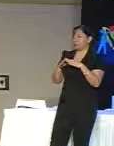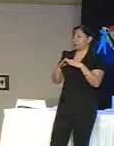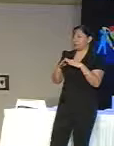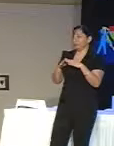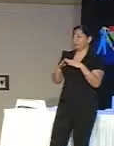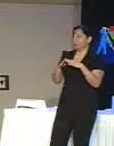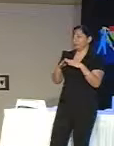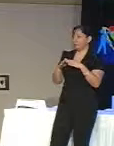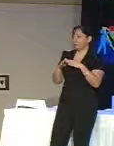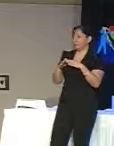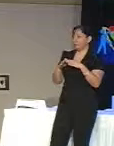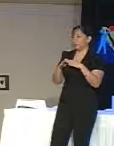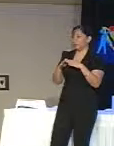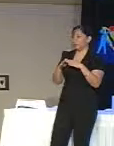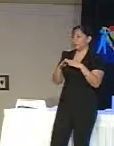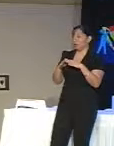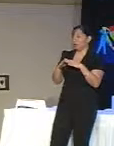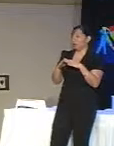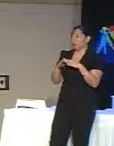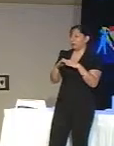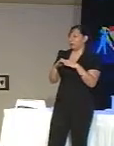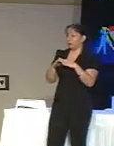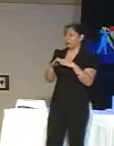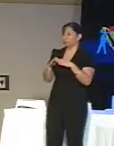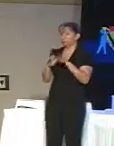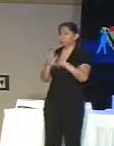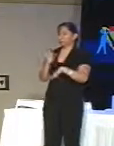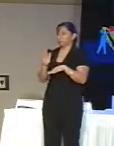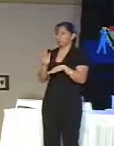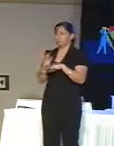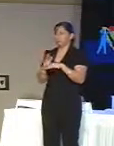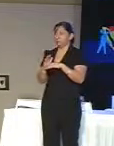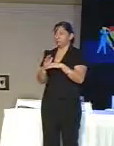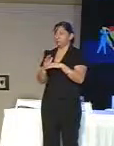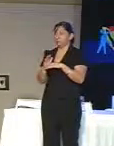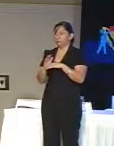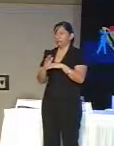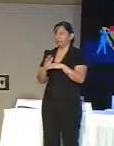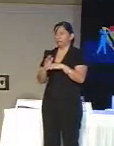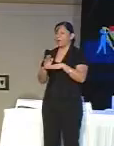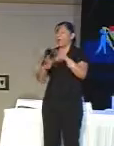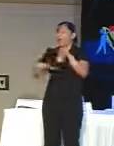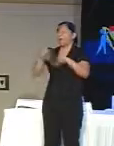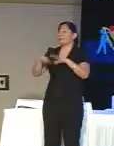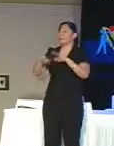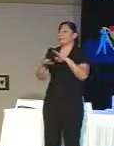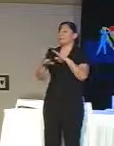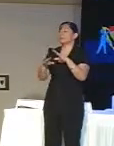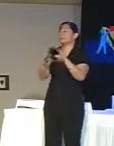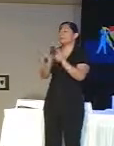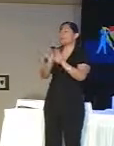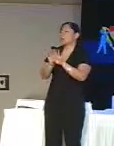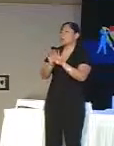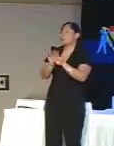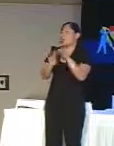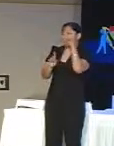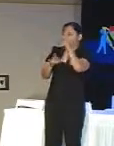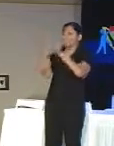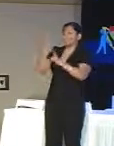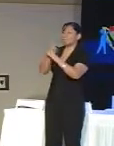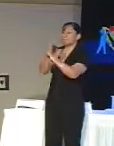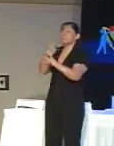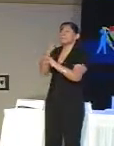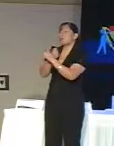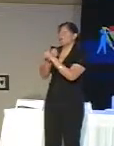pero en algunos de ellos sí. Y el iatrogénico, que es por complicaciones maternos o fetales,